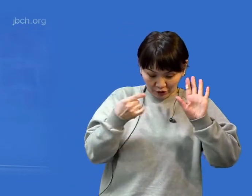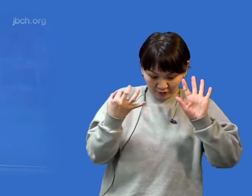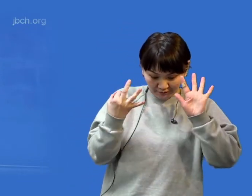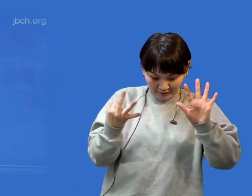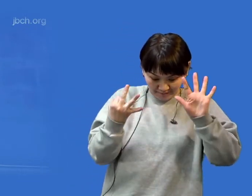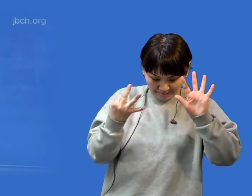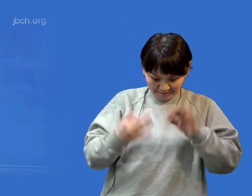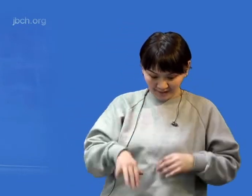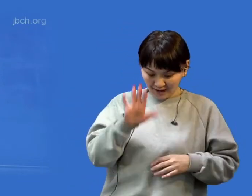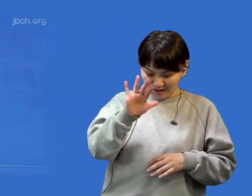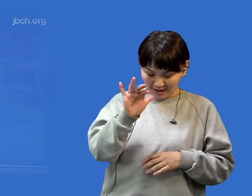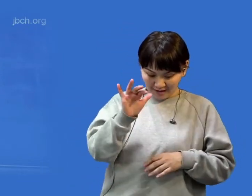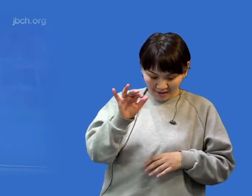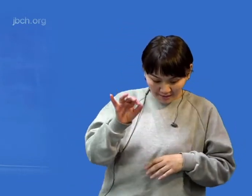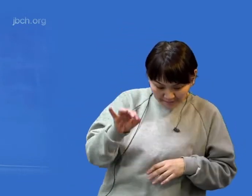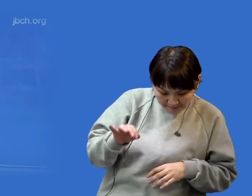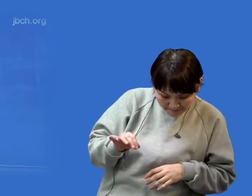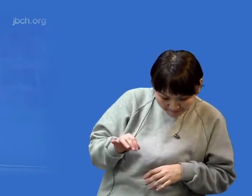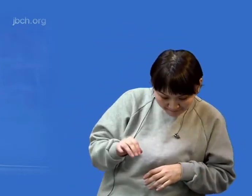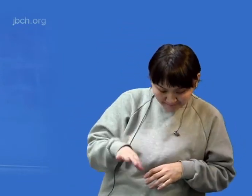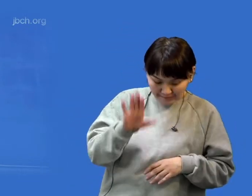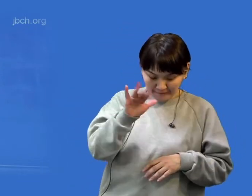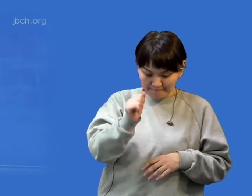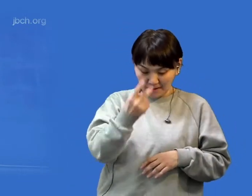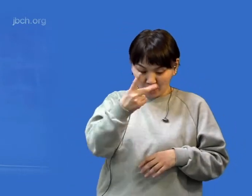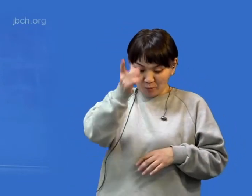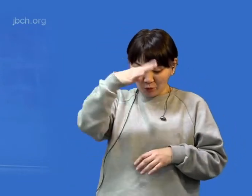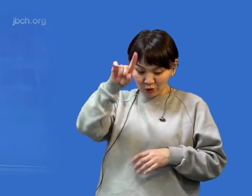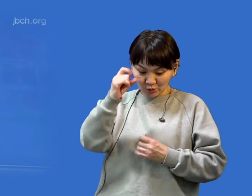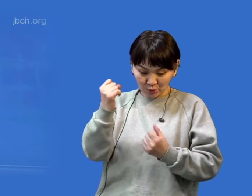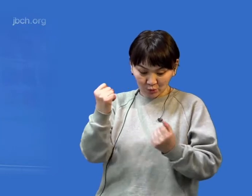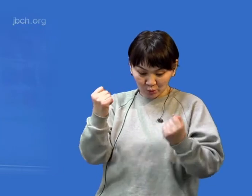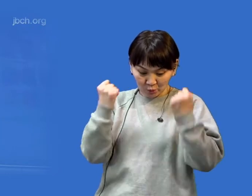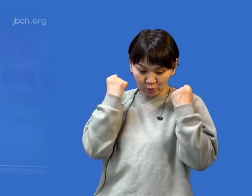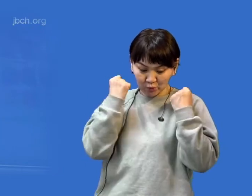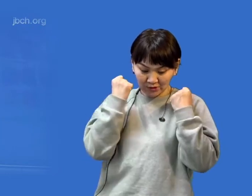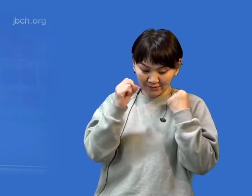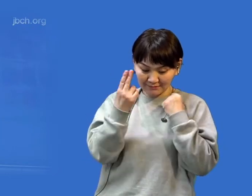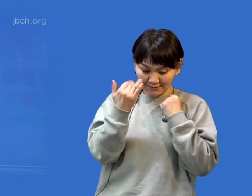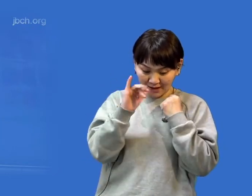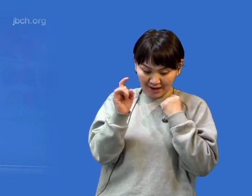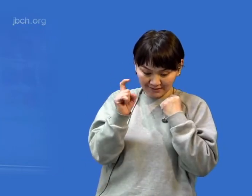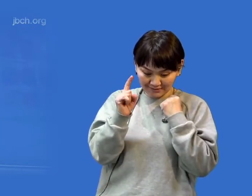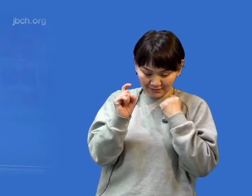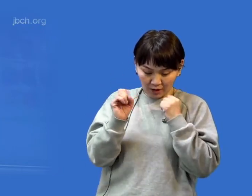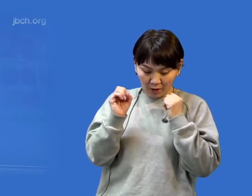итгэж хордол дотроо батдсан хүн гих болно.